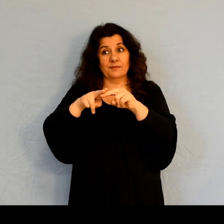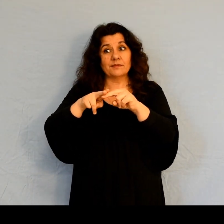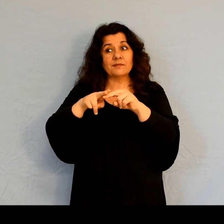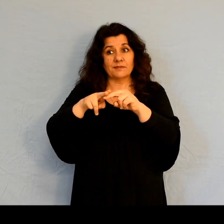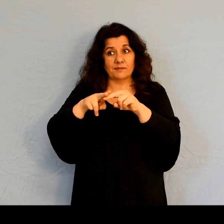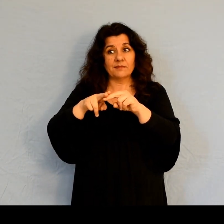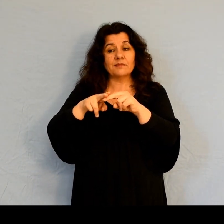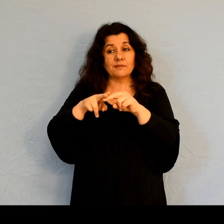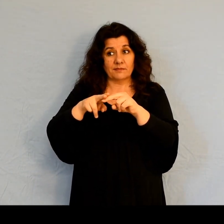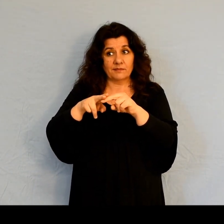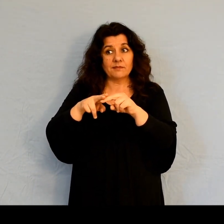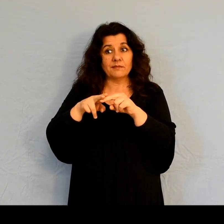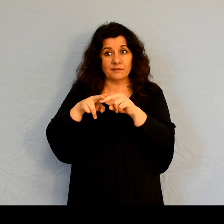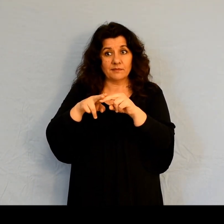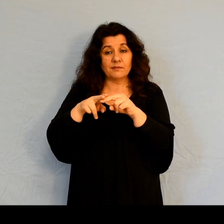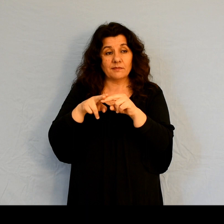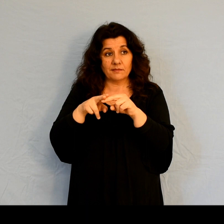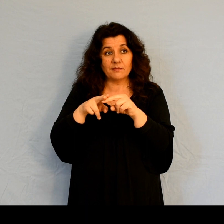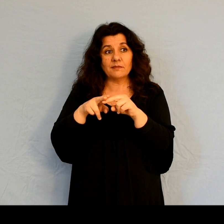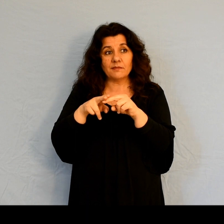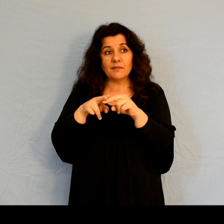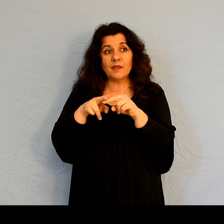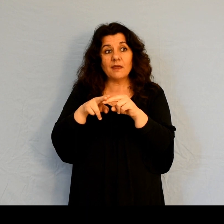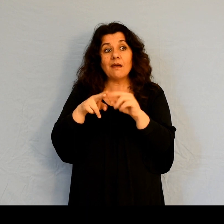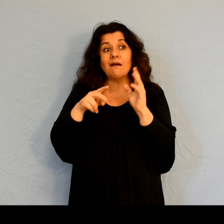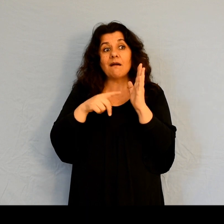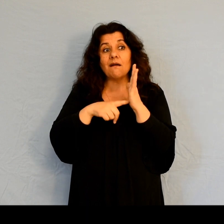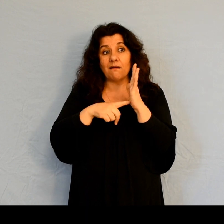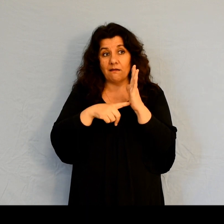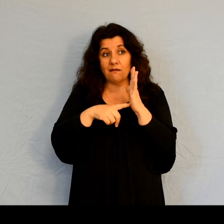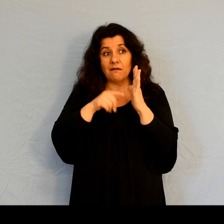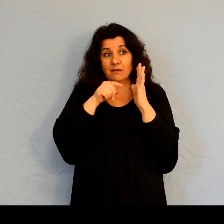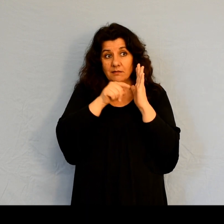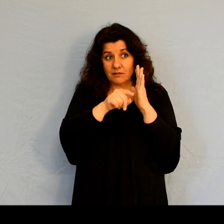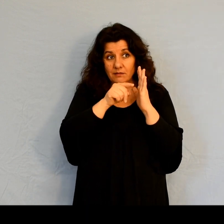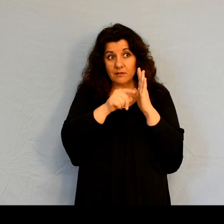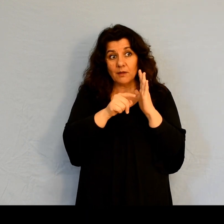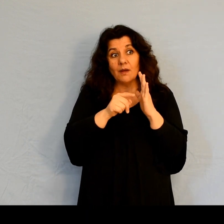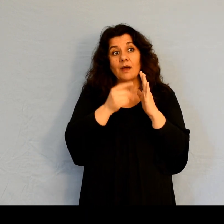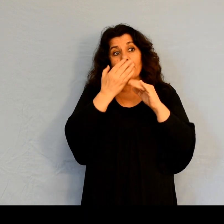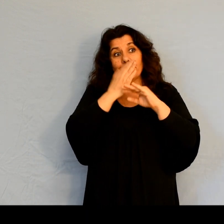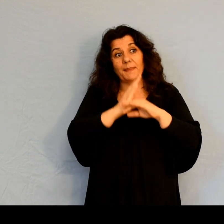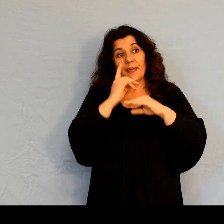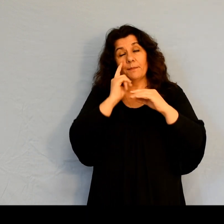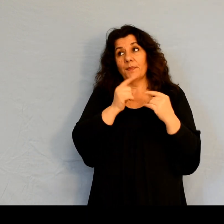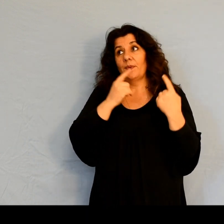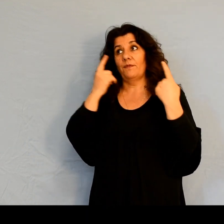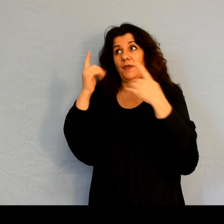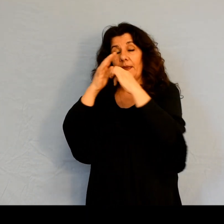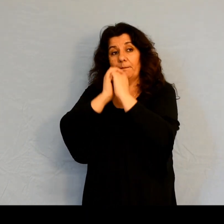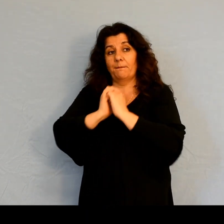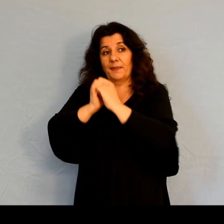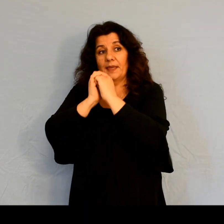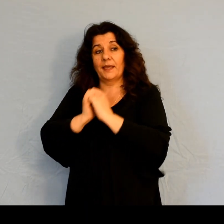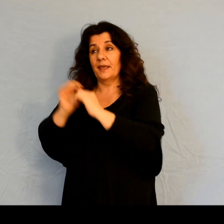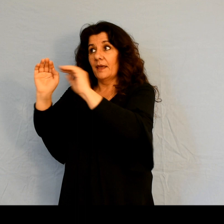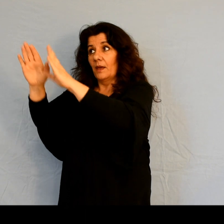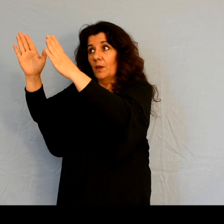Donc, lorsque tu vas présenter ton offrande à l'autel, si là tu te souviens que ton frère a quelque chose contre